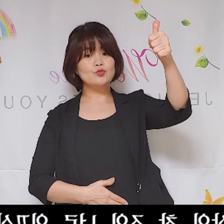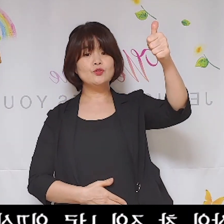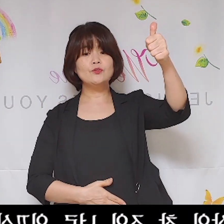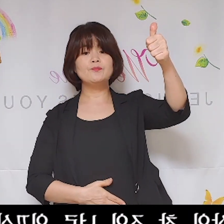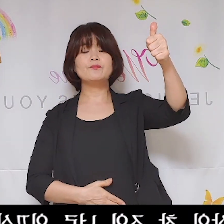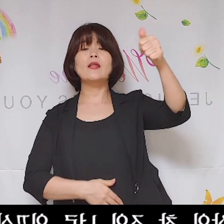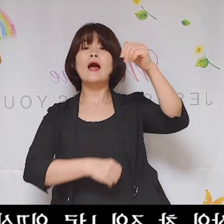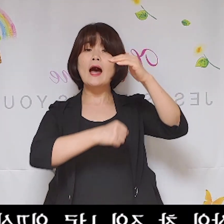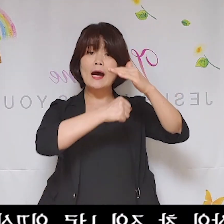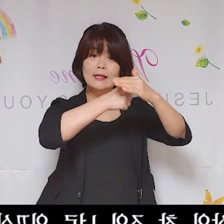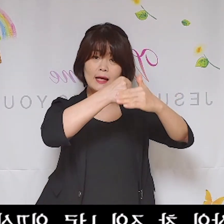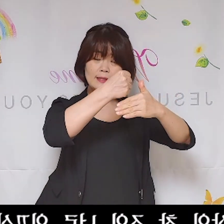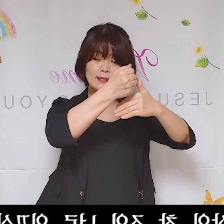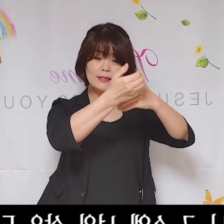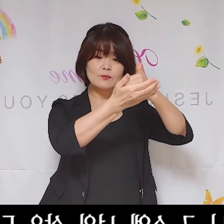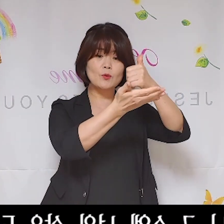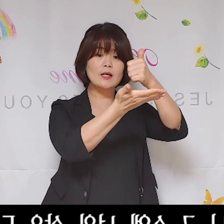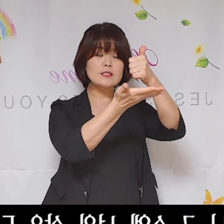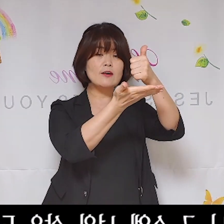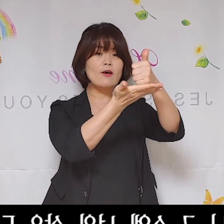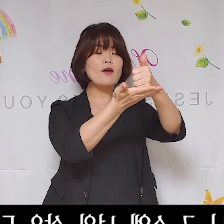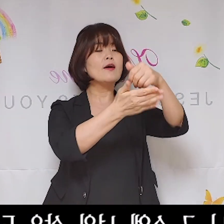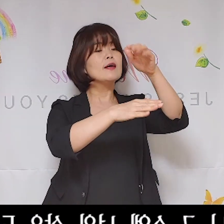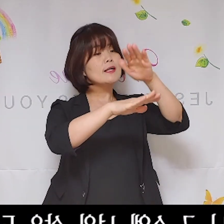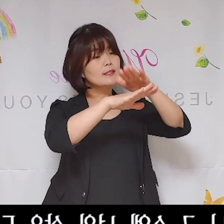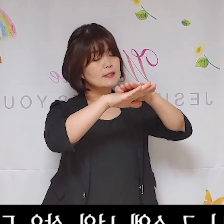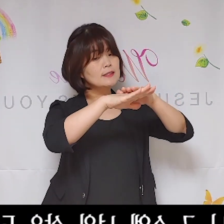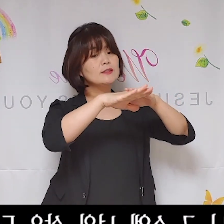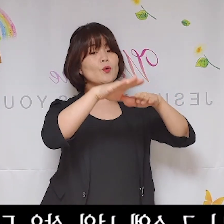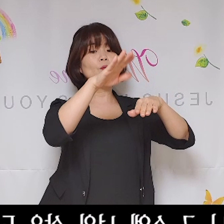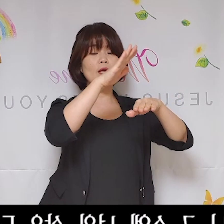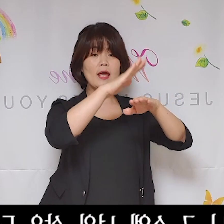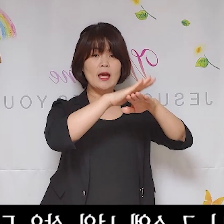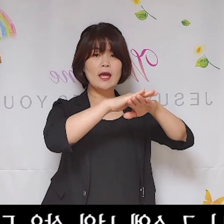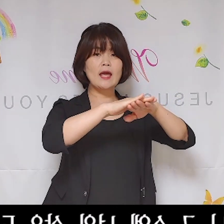주, 하나님 똑같죠? 그 손에